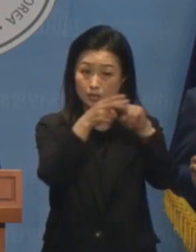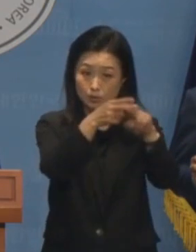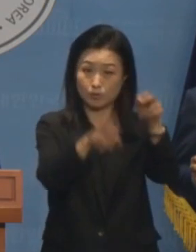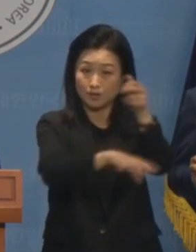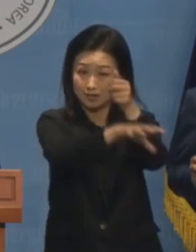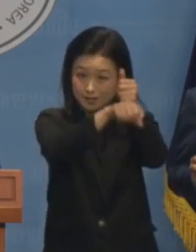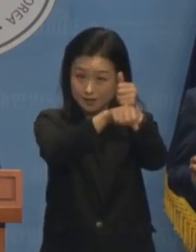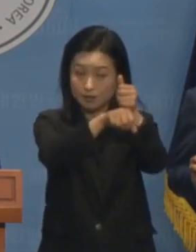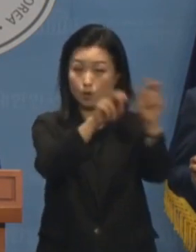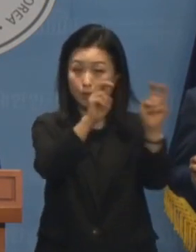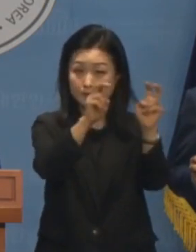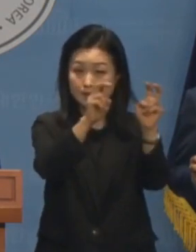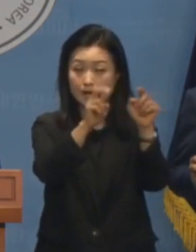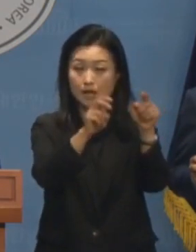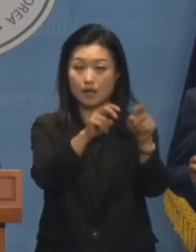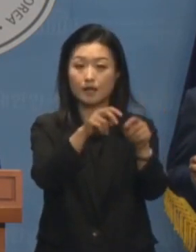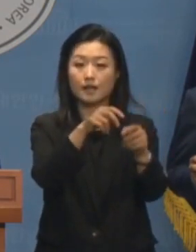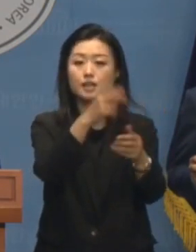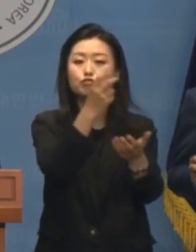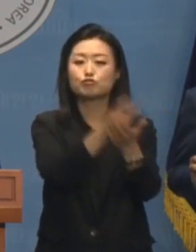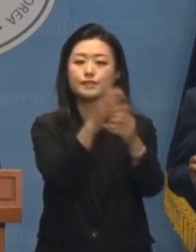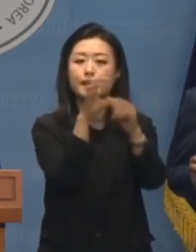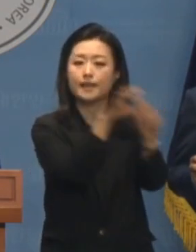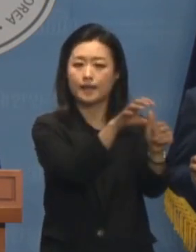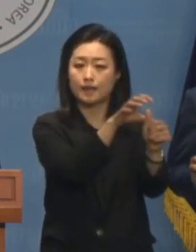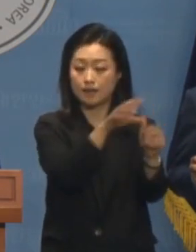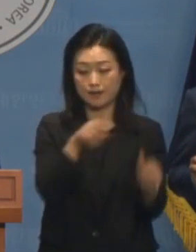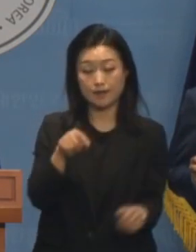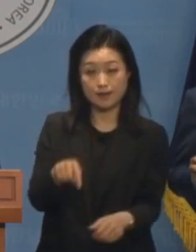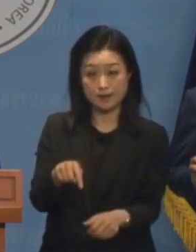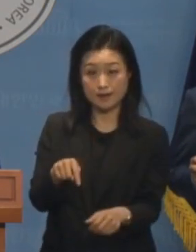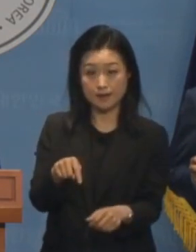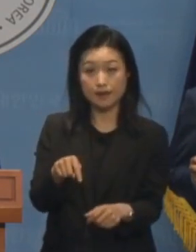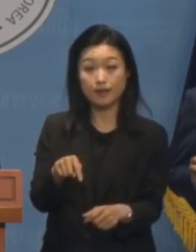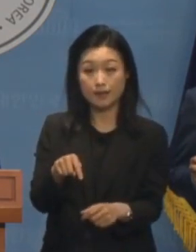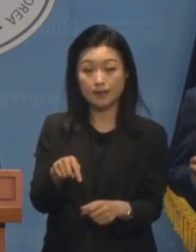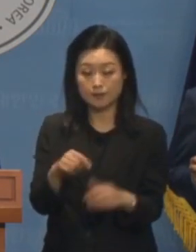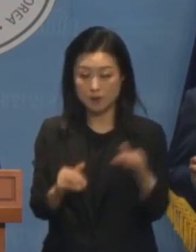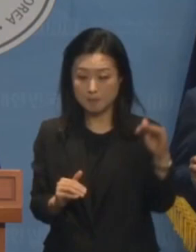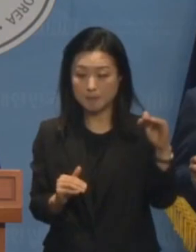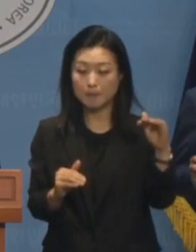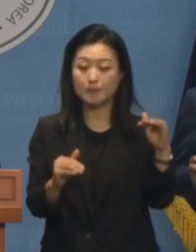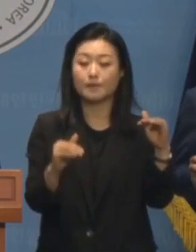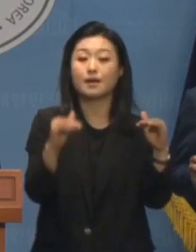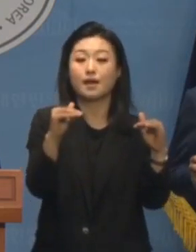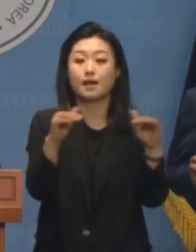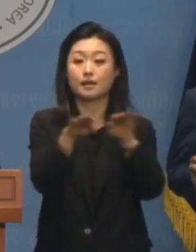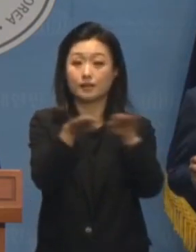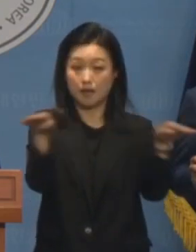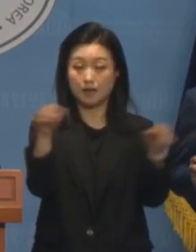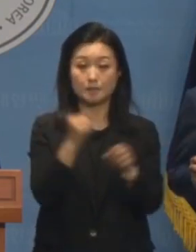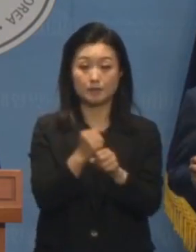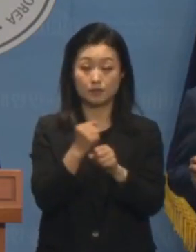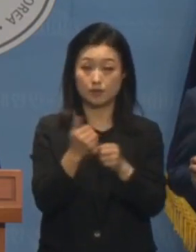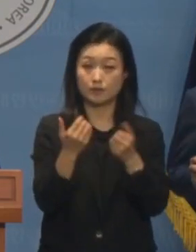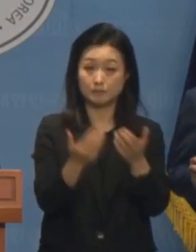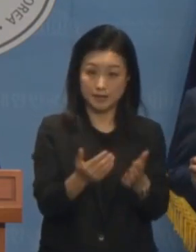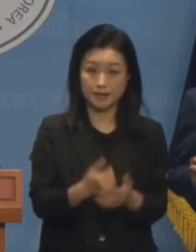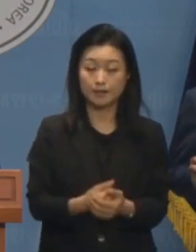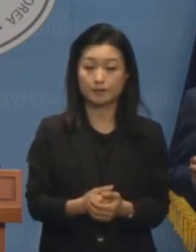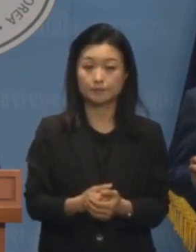막고 스타트업도 공정한 경쟁으로 커나갈 수 있도록 조치하겠습니다.